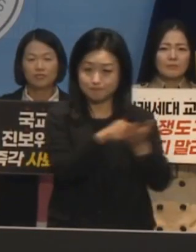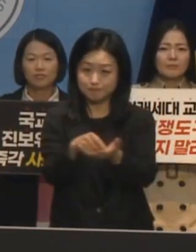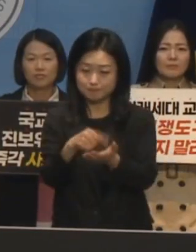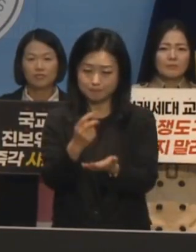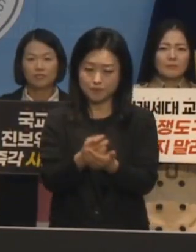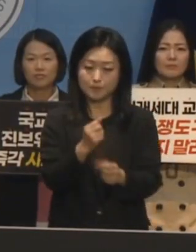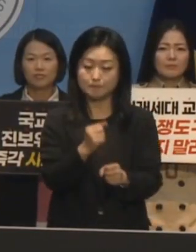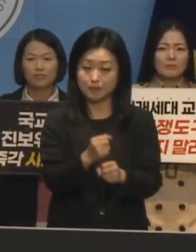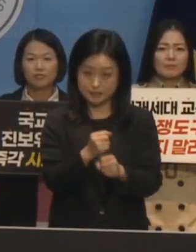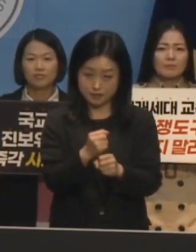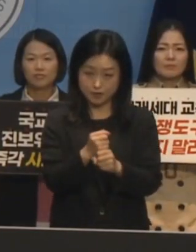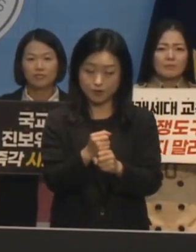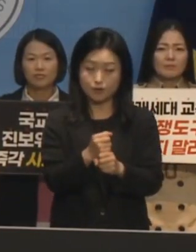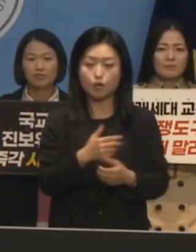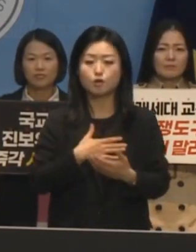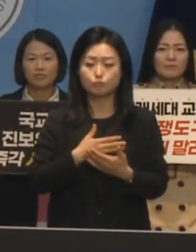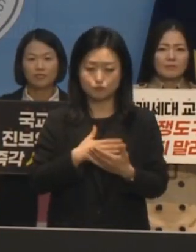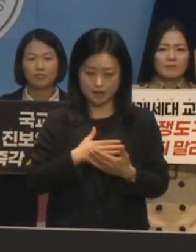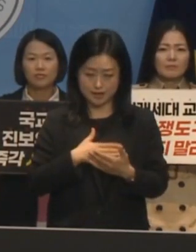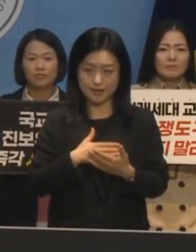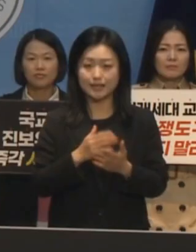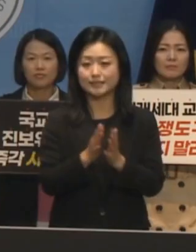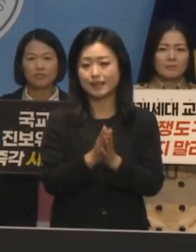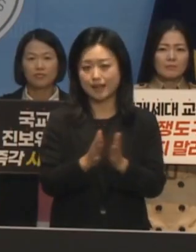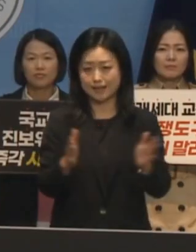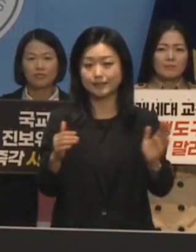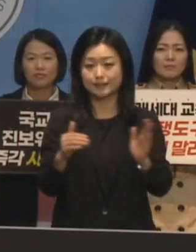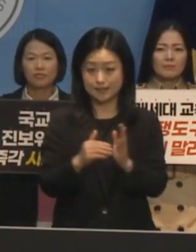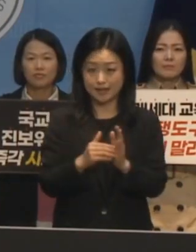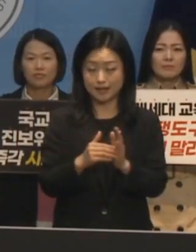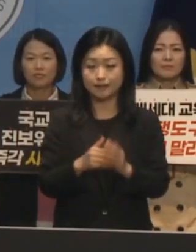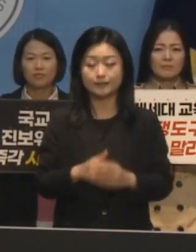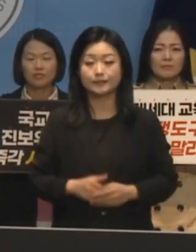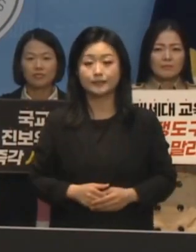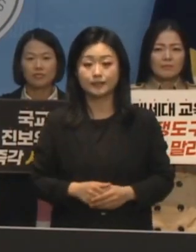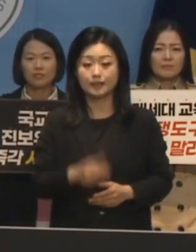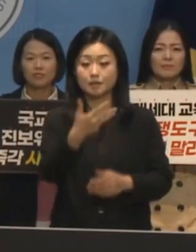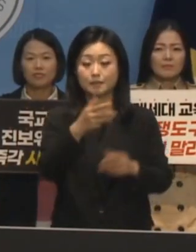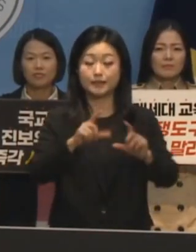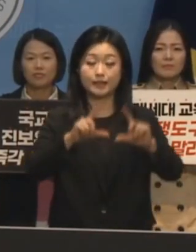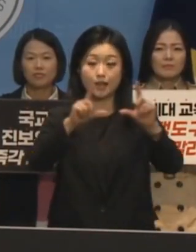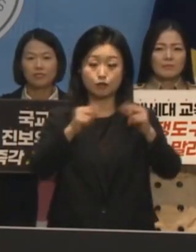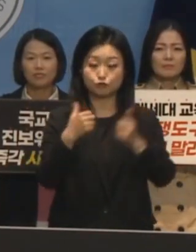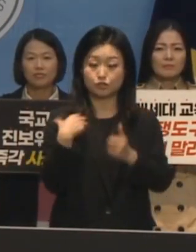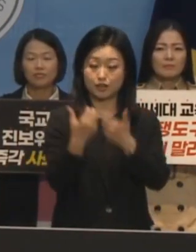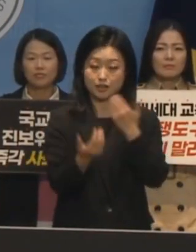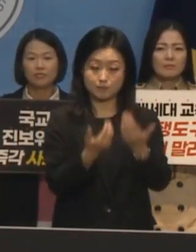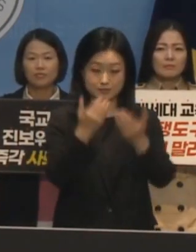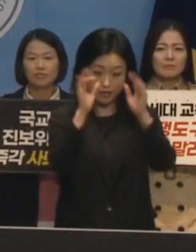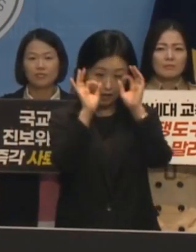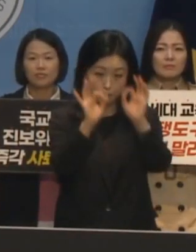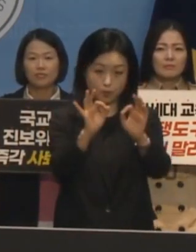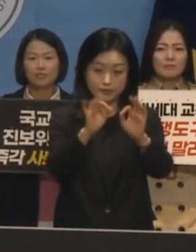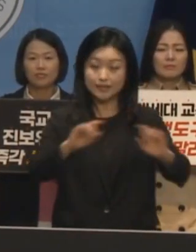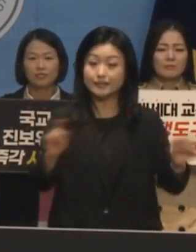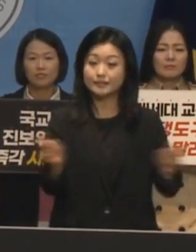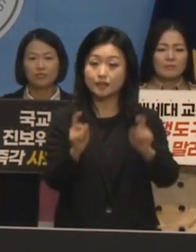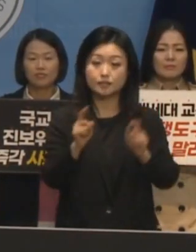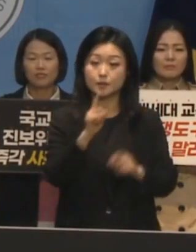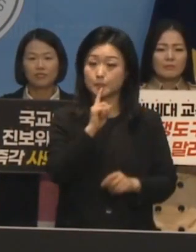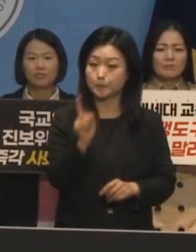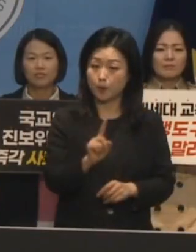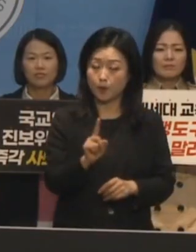통해서 불안하게 출발한 기관이다. 8일에 이루어진 국교위 국정감사에서의 핵심